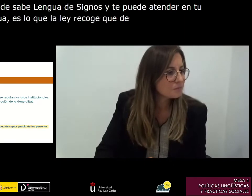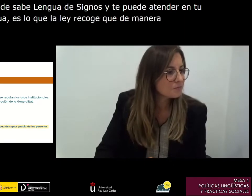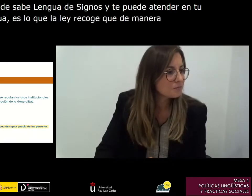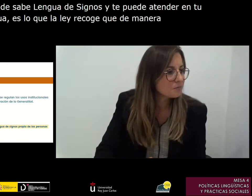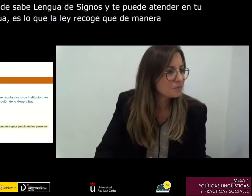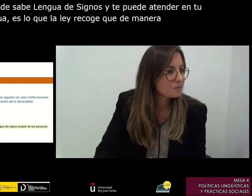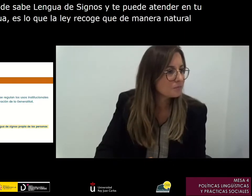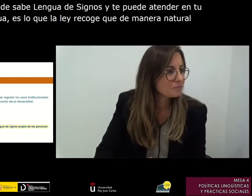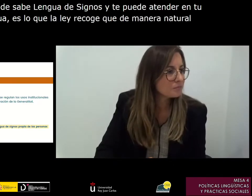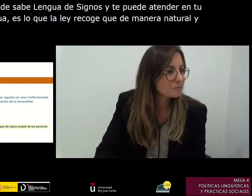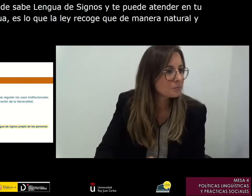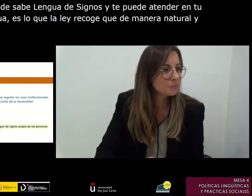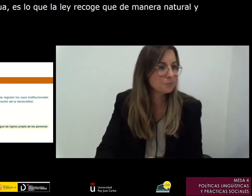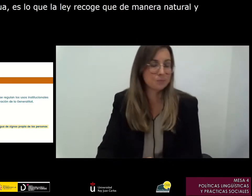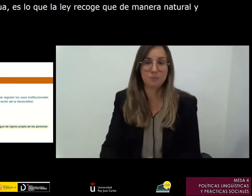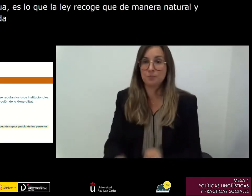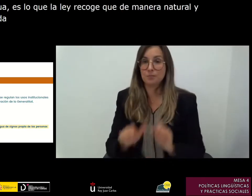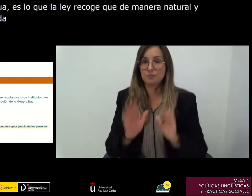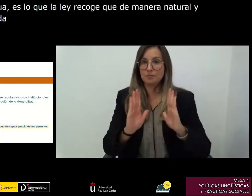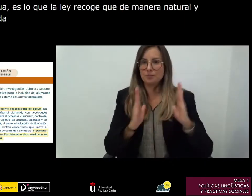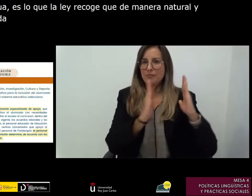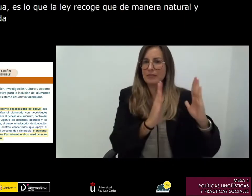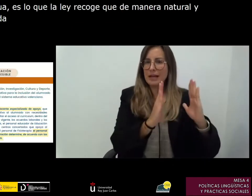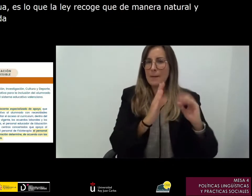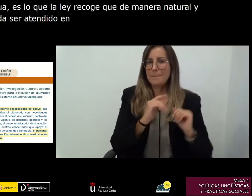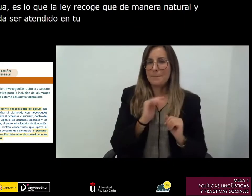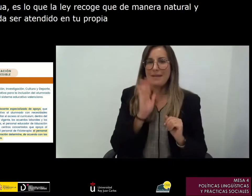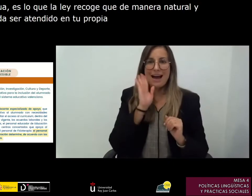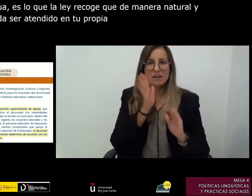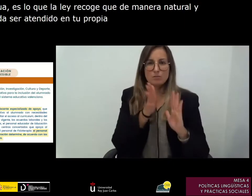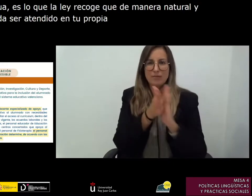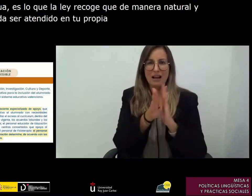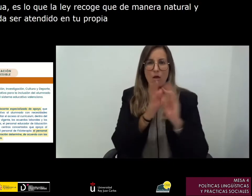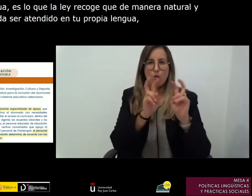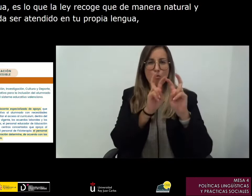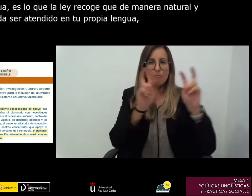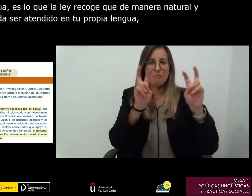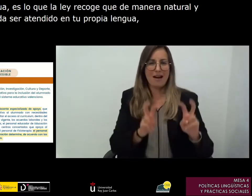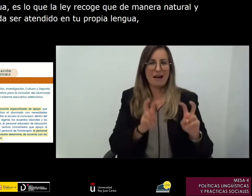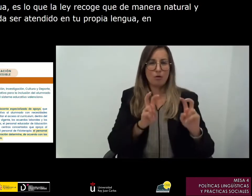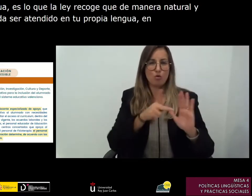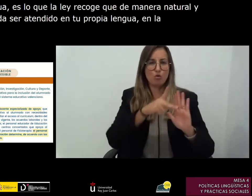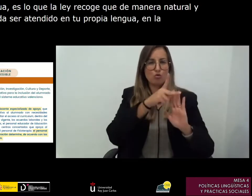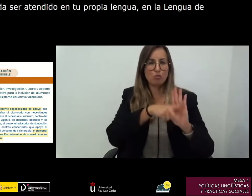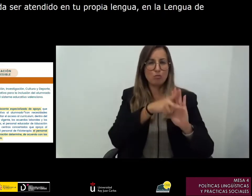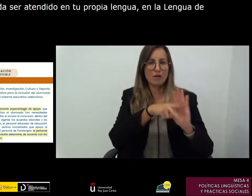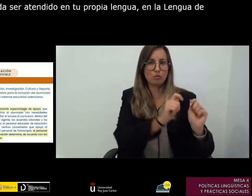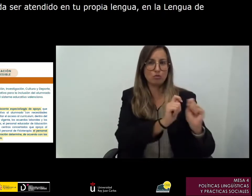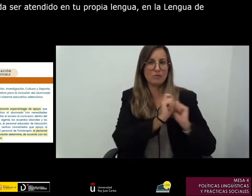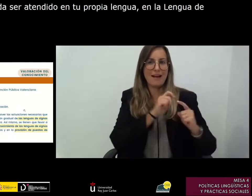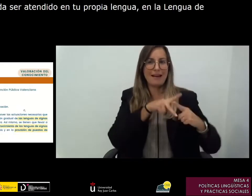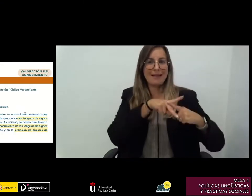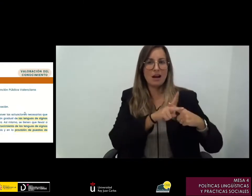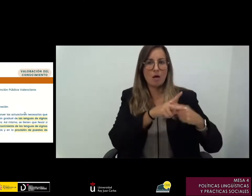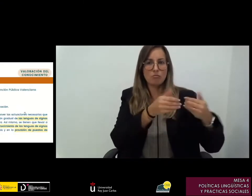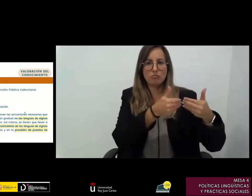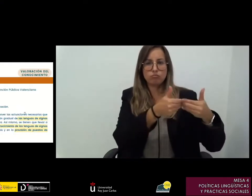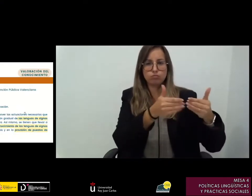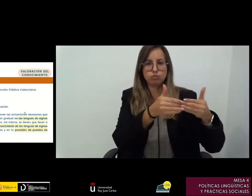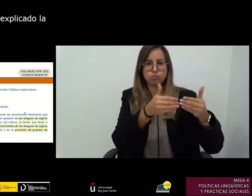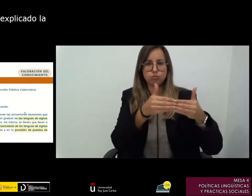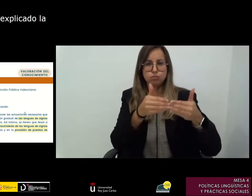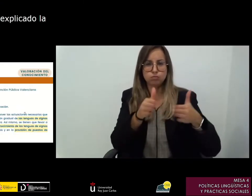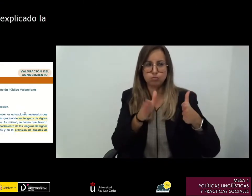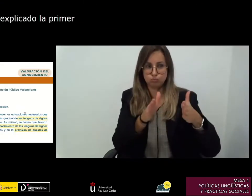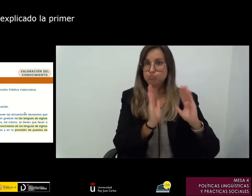signos. Bien, Ya he explicado esta primera parte del marco